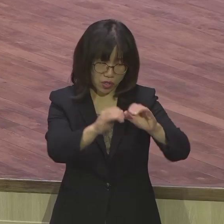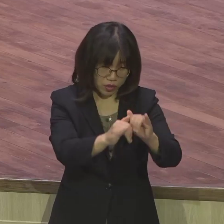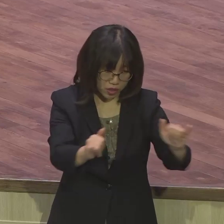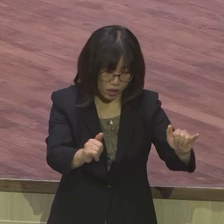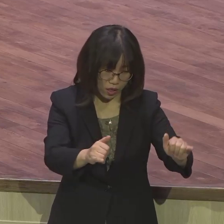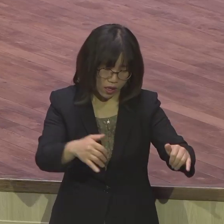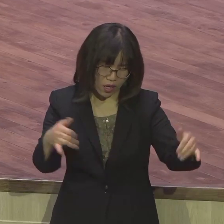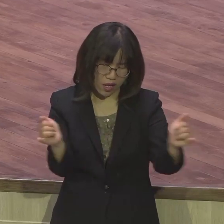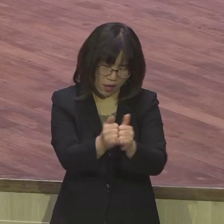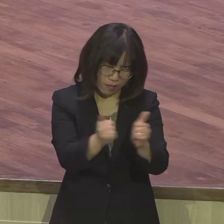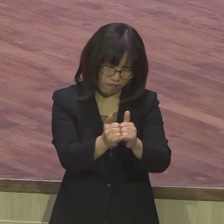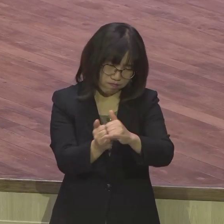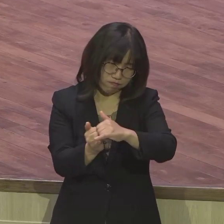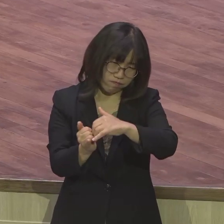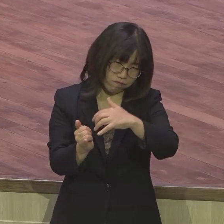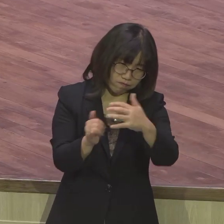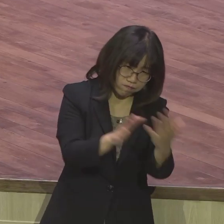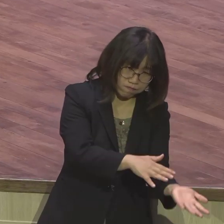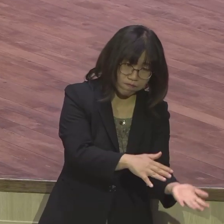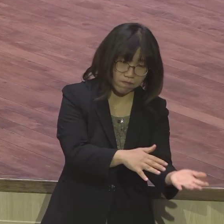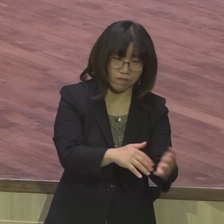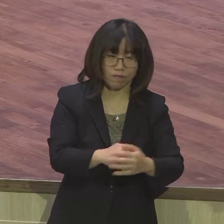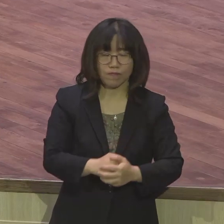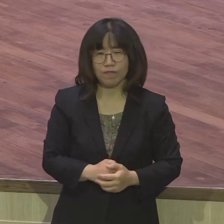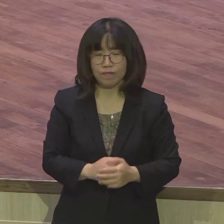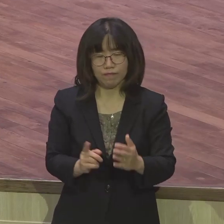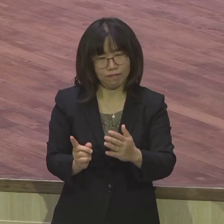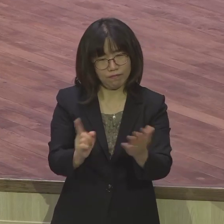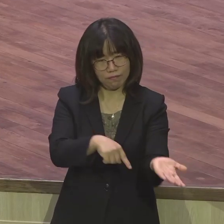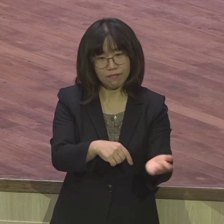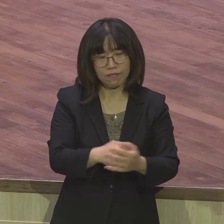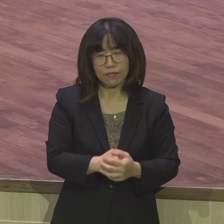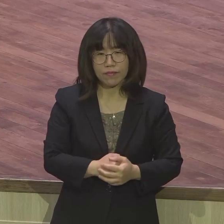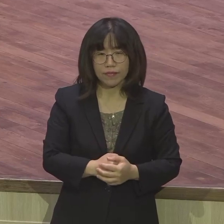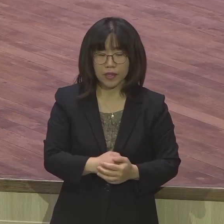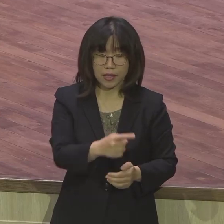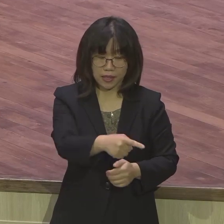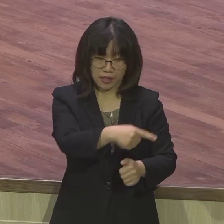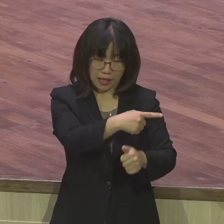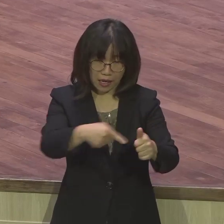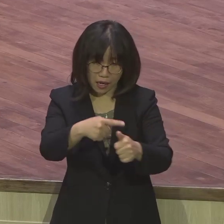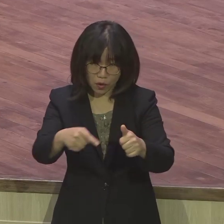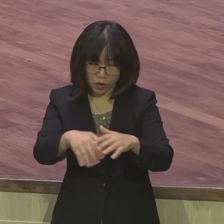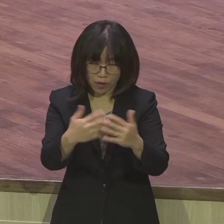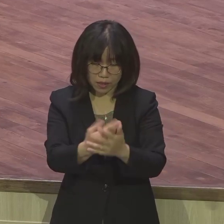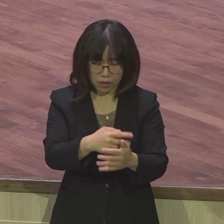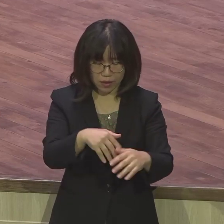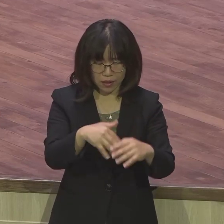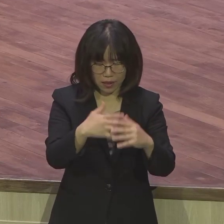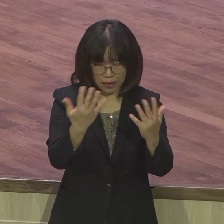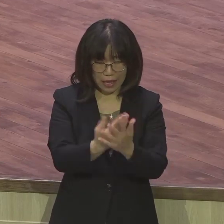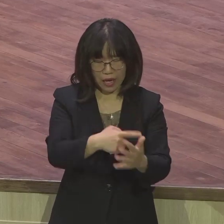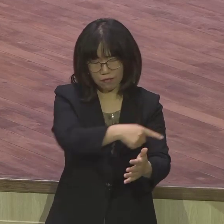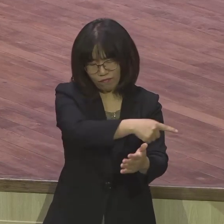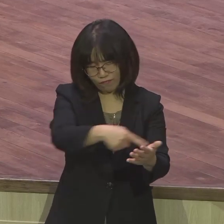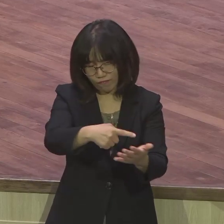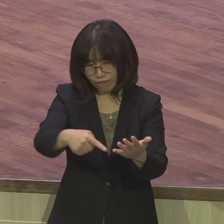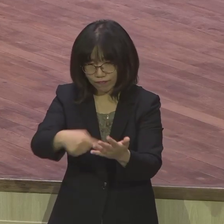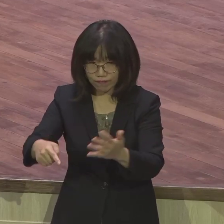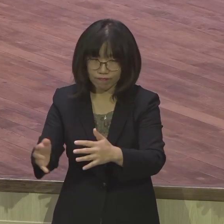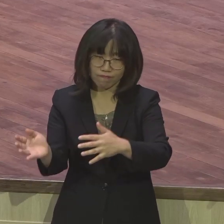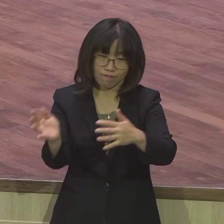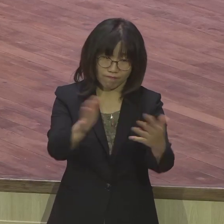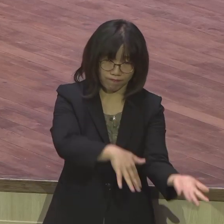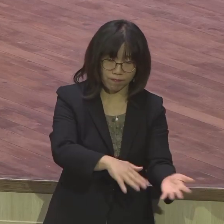선지자를 하나님이 불을 내리셔서 그들을 칼로 죽이는, 한 명도 죽이는 것이 쉽지